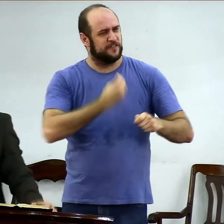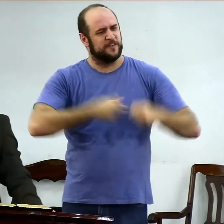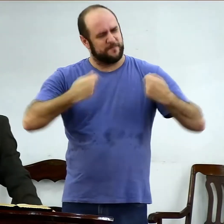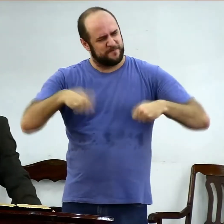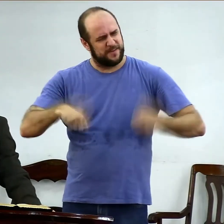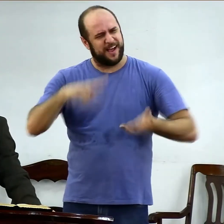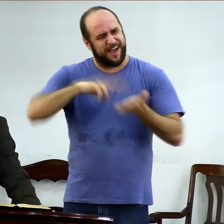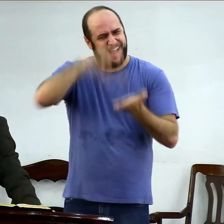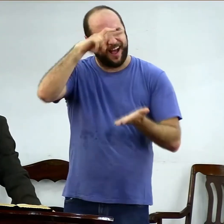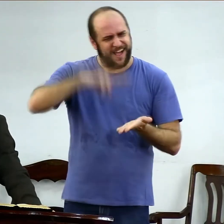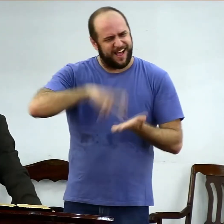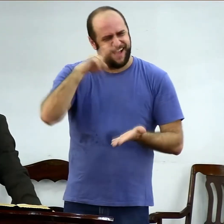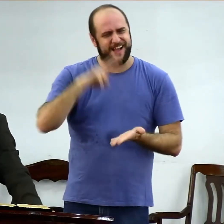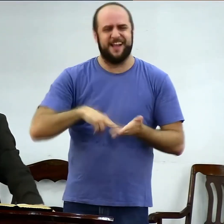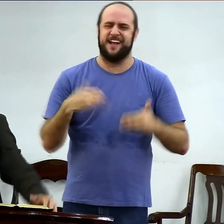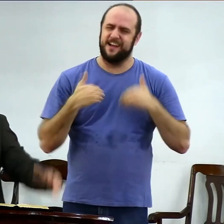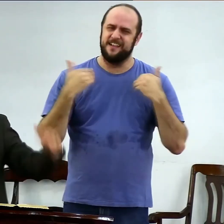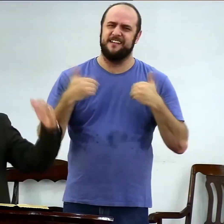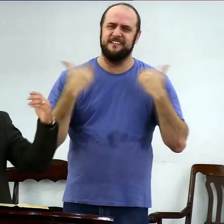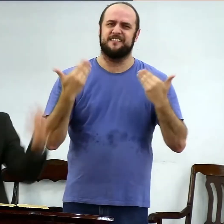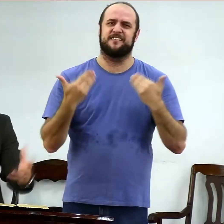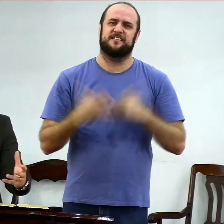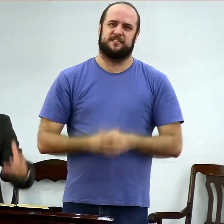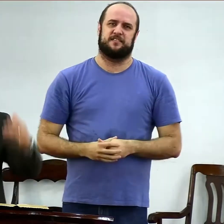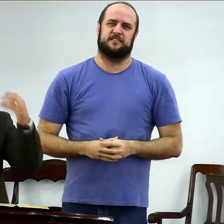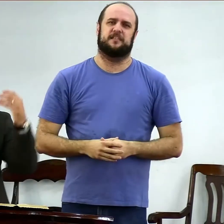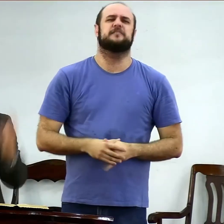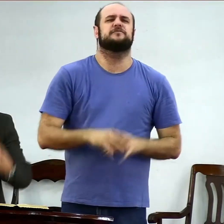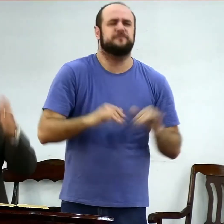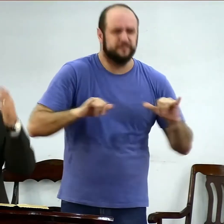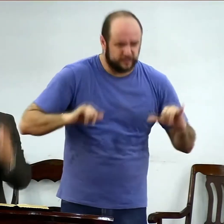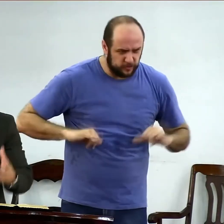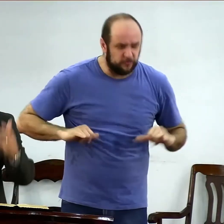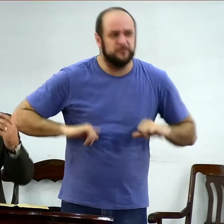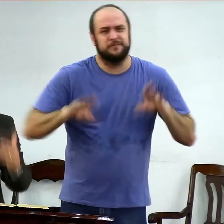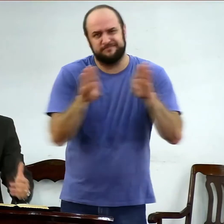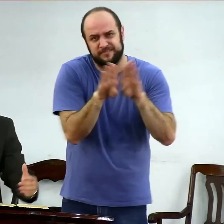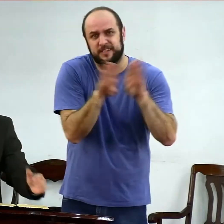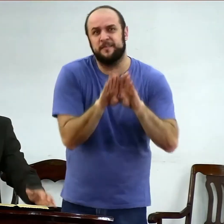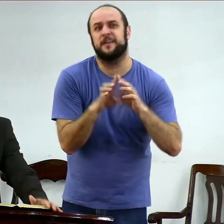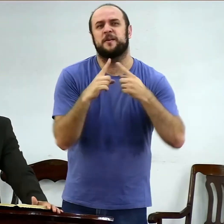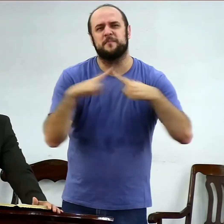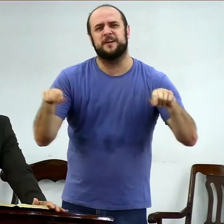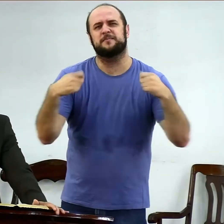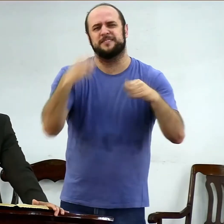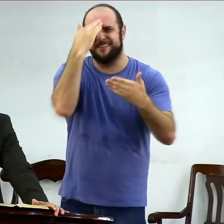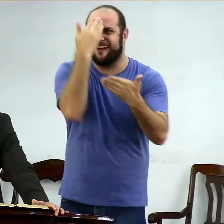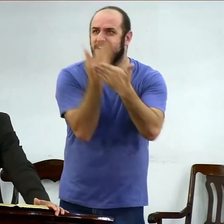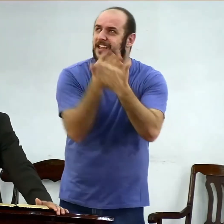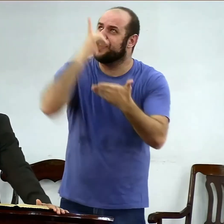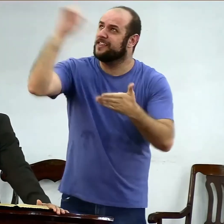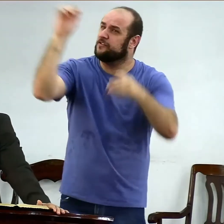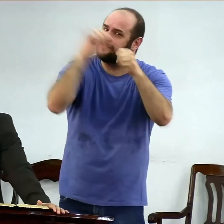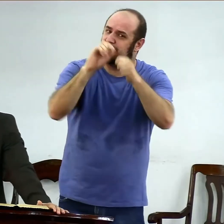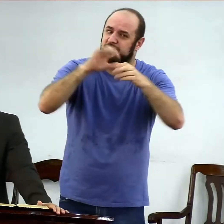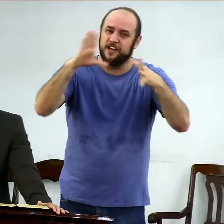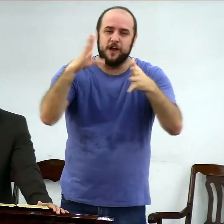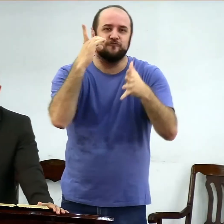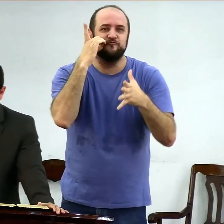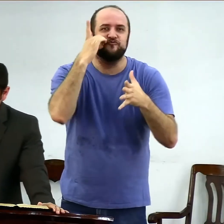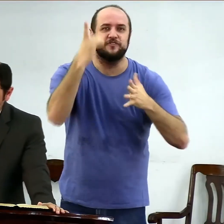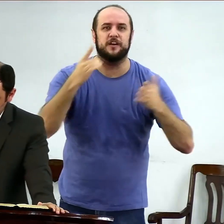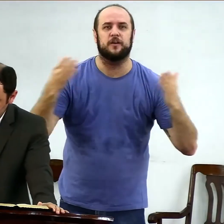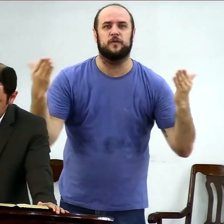nele. Mesmo mediante o sofrimento, nós temos que crer que esse dia foi feito pelo Senhor.